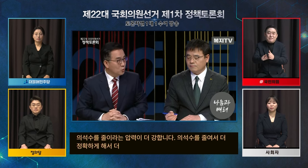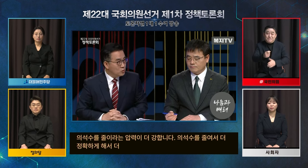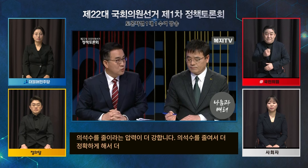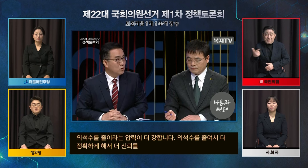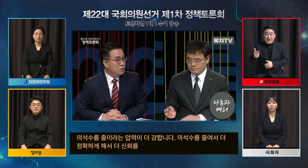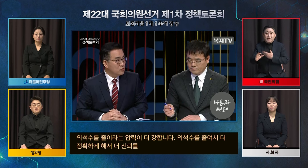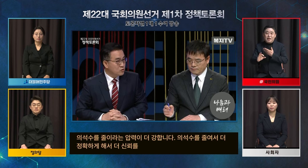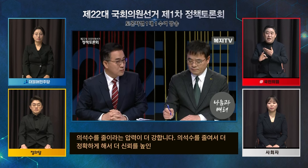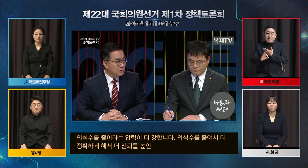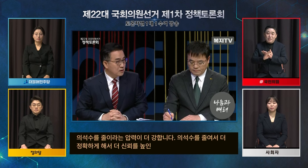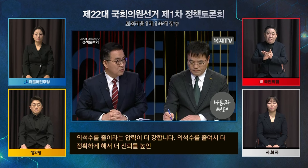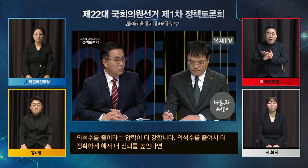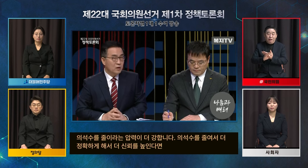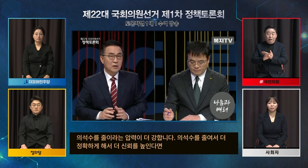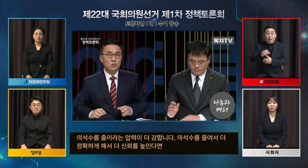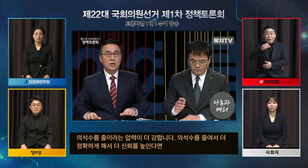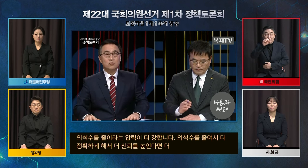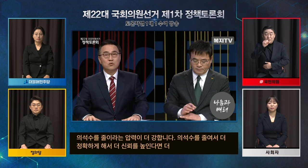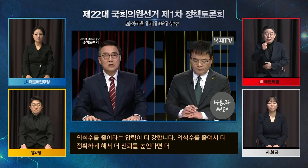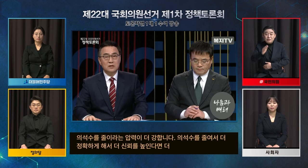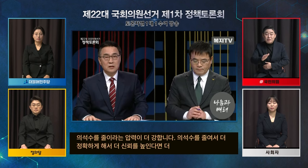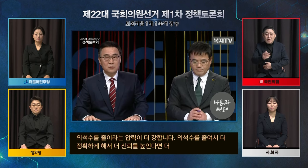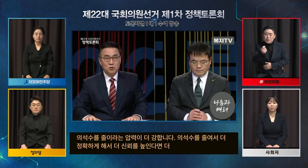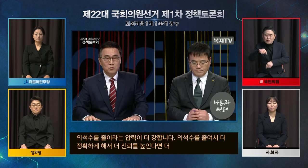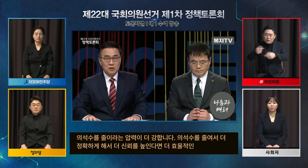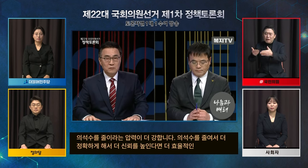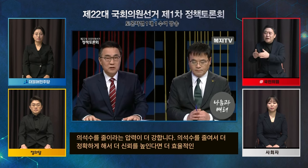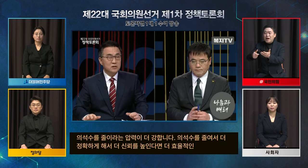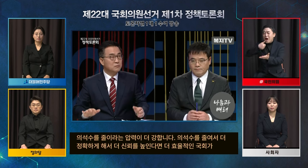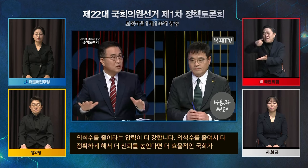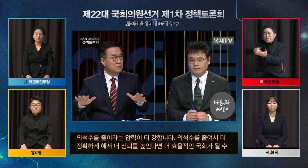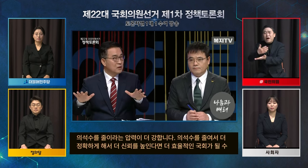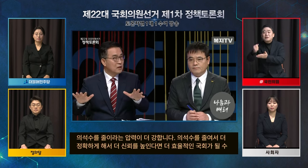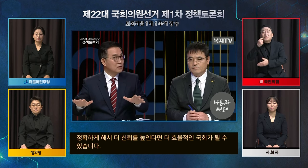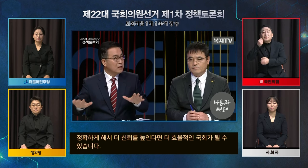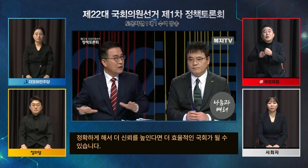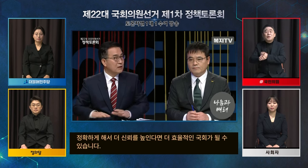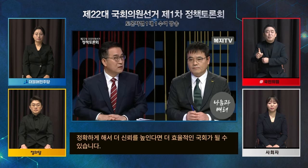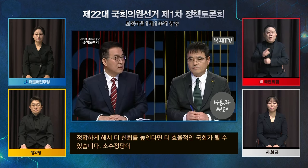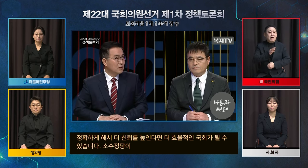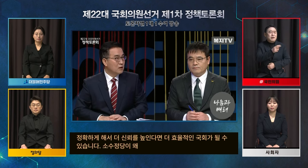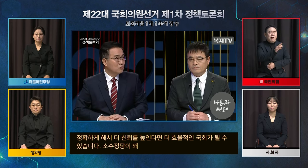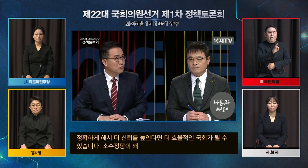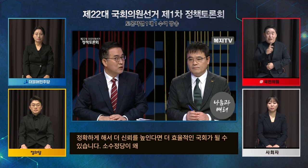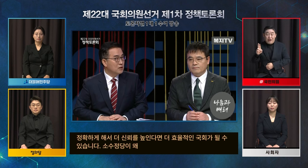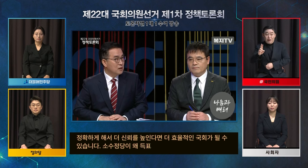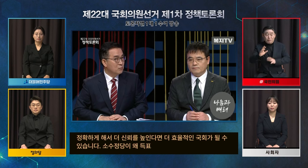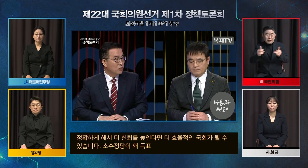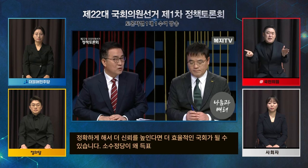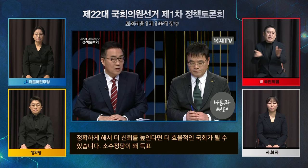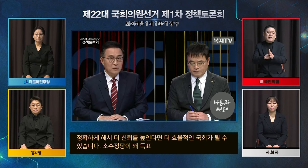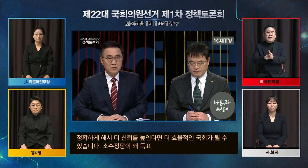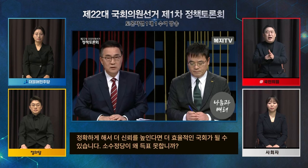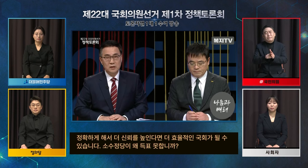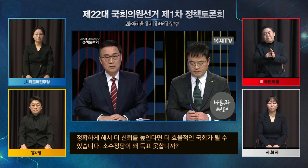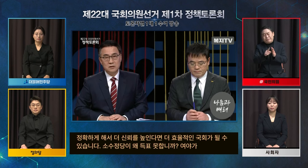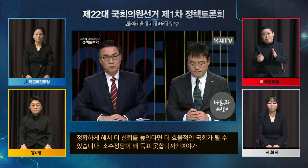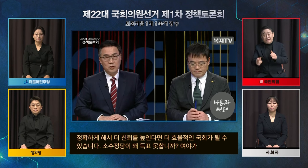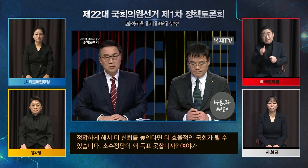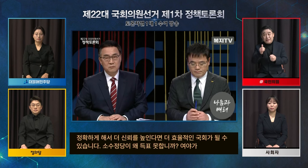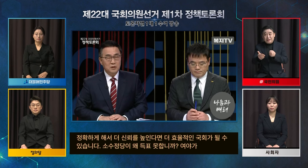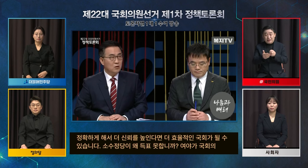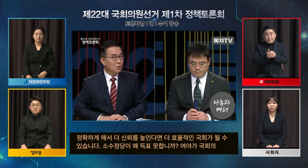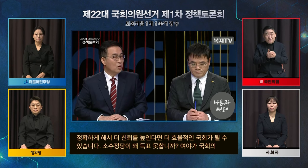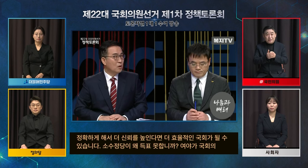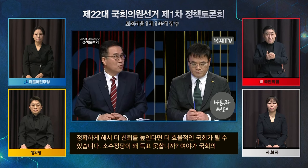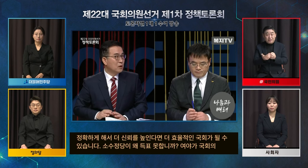더 효율적이게 국회될 수 있습니다. 그리고 왜 소수정당이 득표를 못합니까? 지금처럼 여야가 이렇게 국민의 신뢰를 못 둔다면 저는